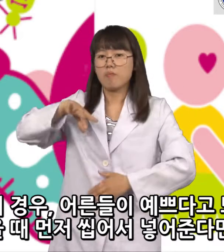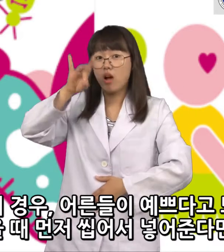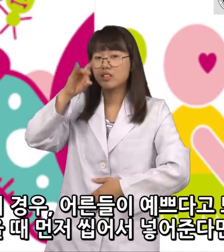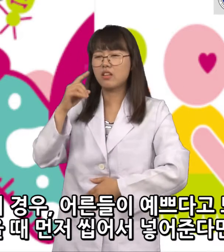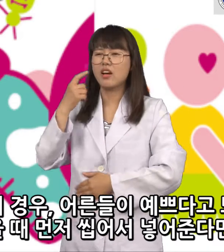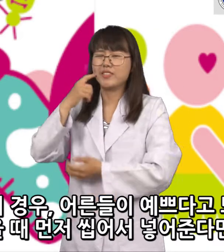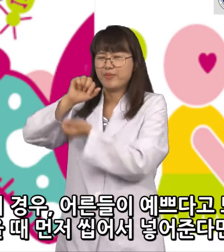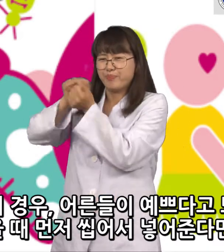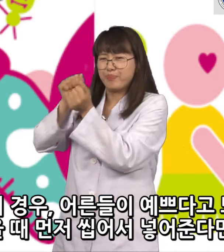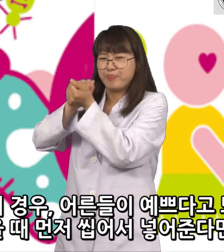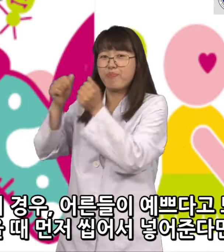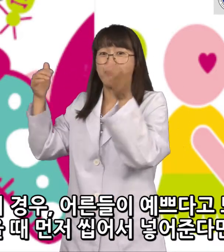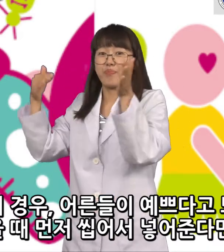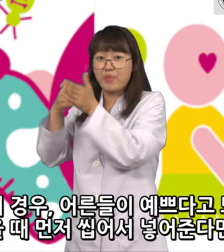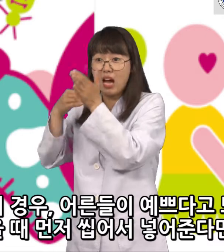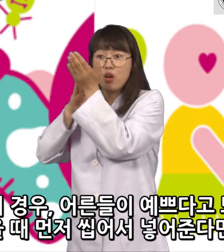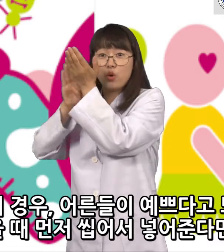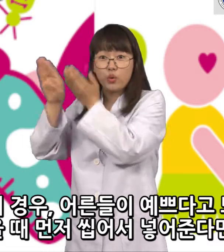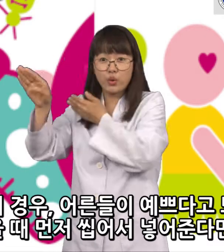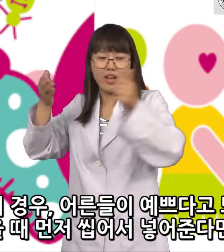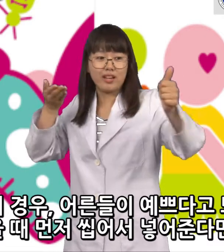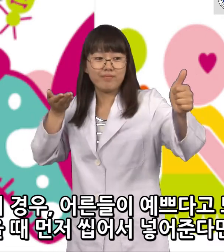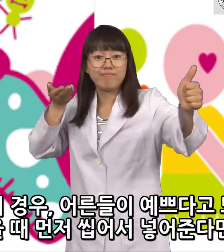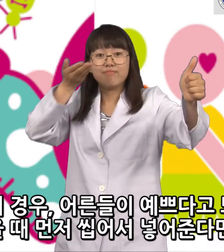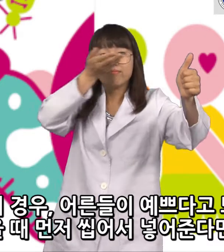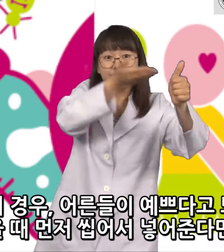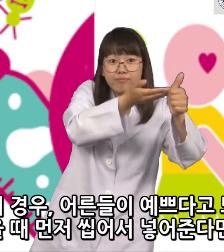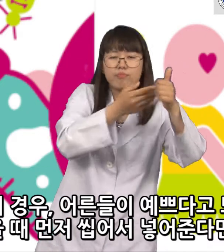씹어서 넣어준다면